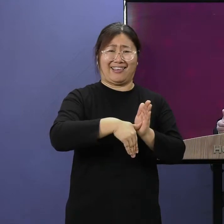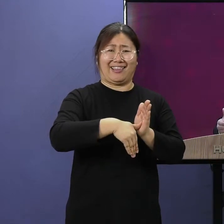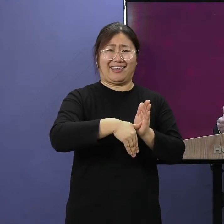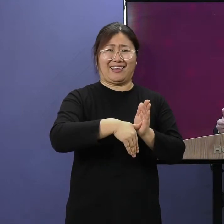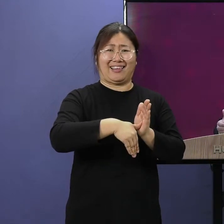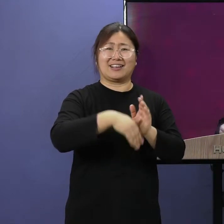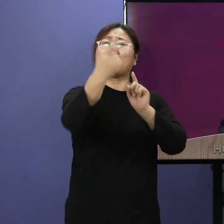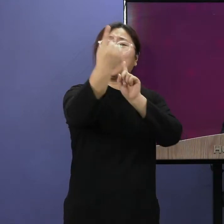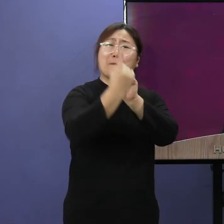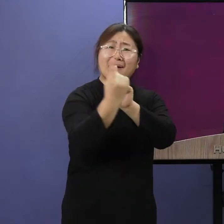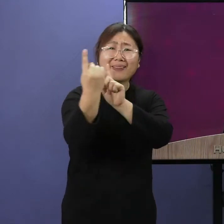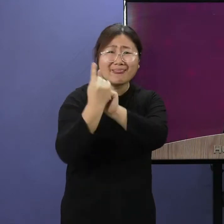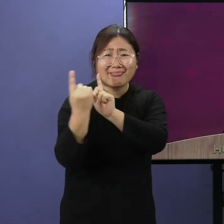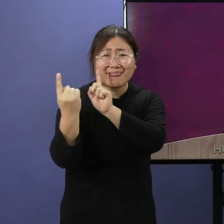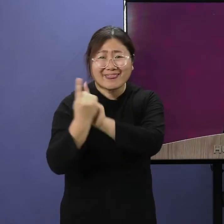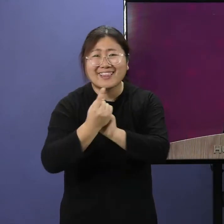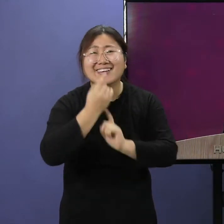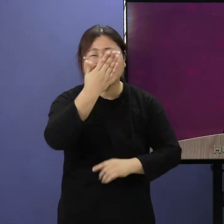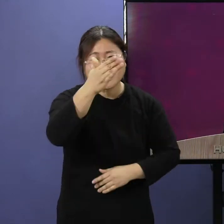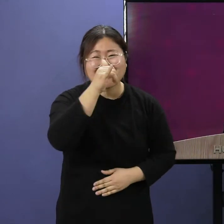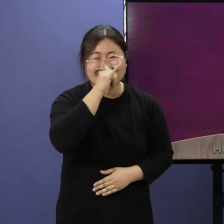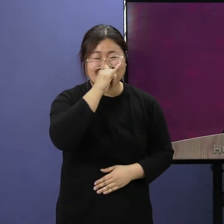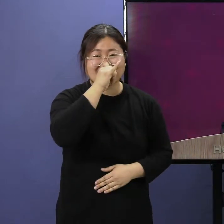수 있습니다.